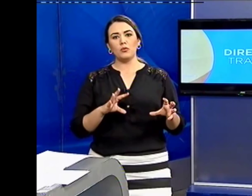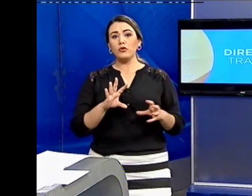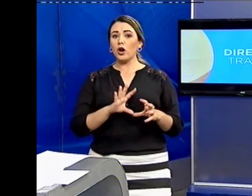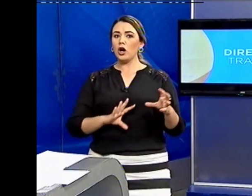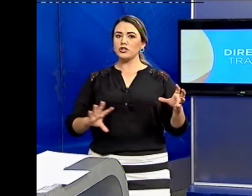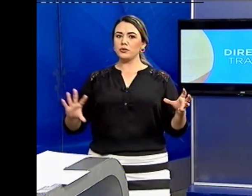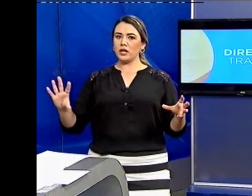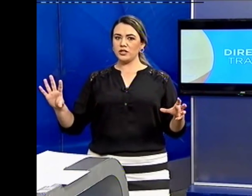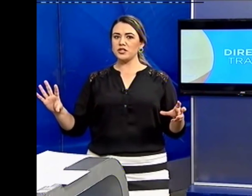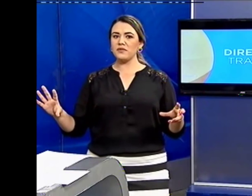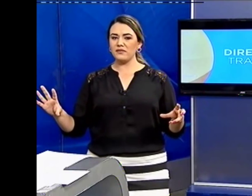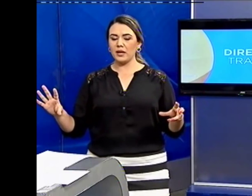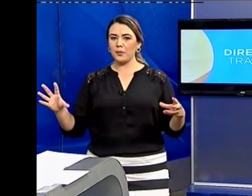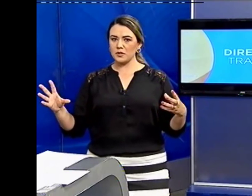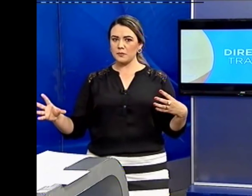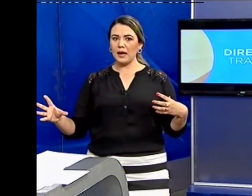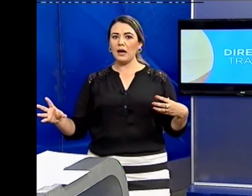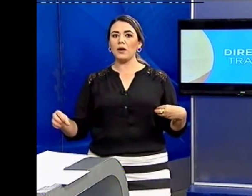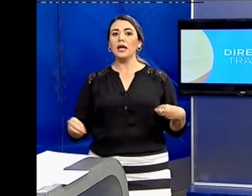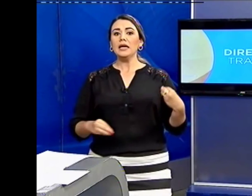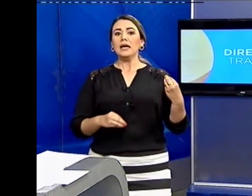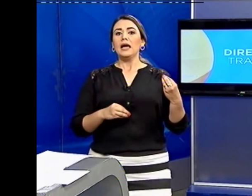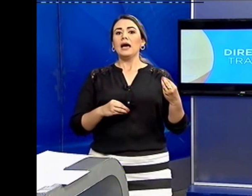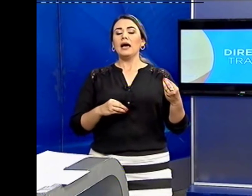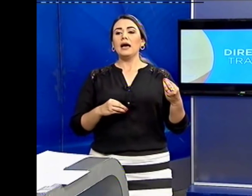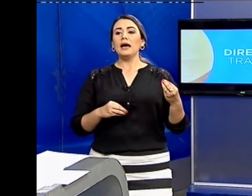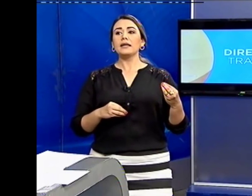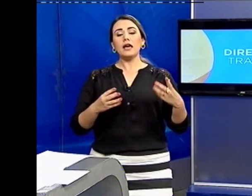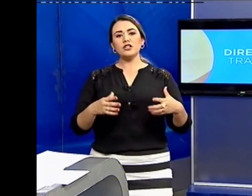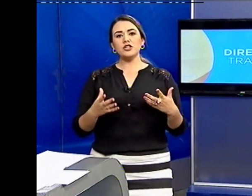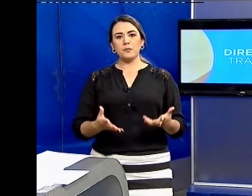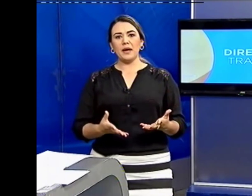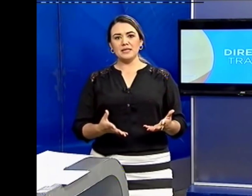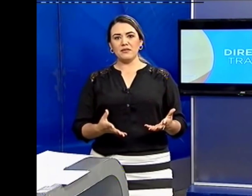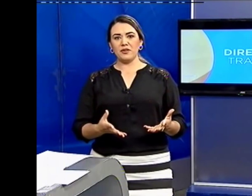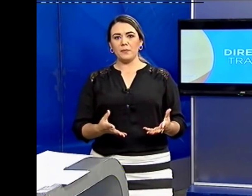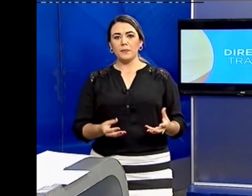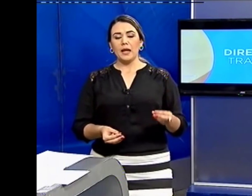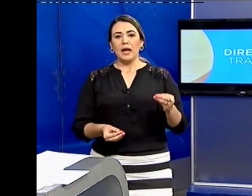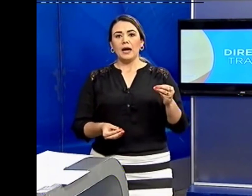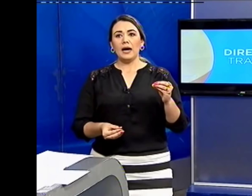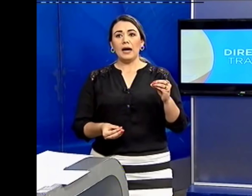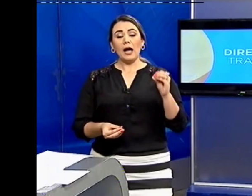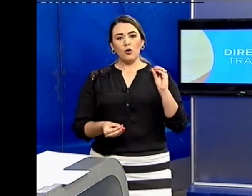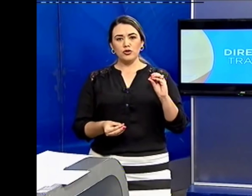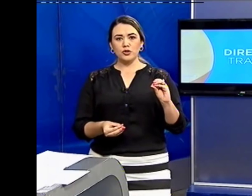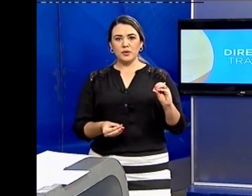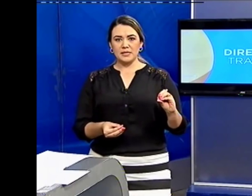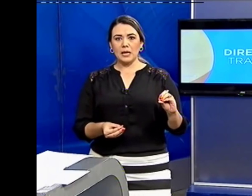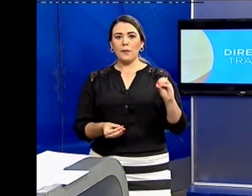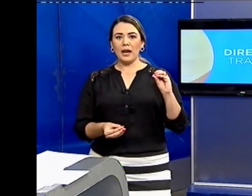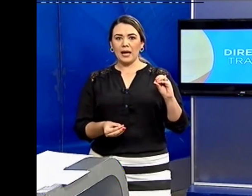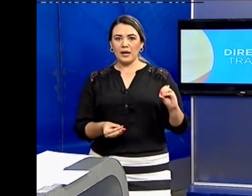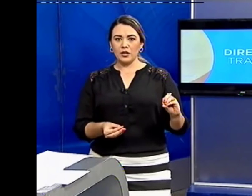um norte do que a gente vai ver na próxima aula, que a gente passa a ver? A Constituição, ela